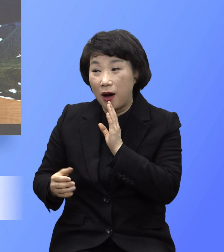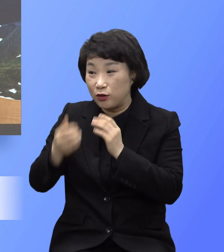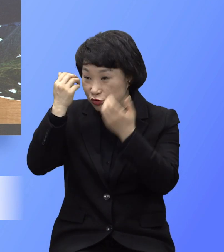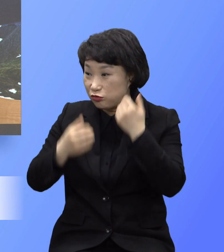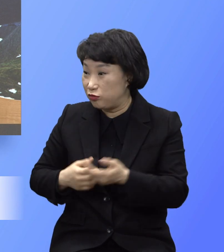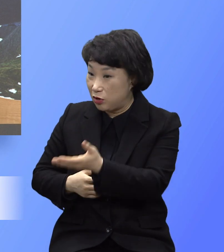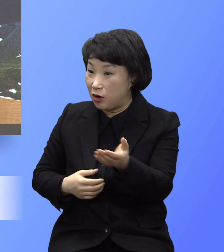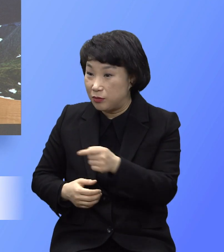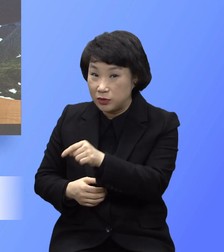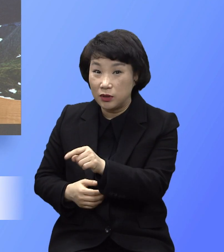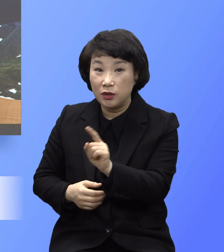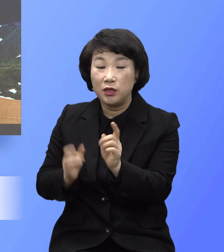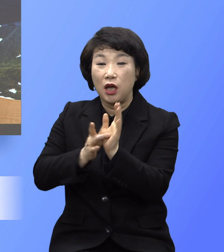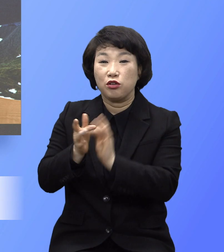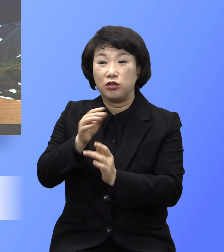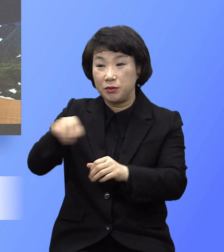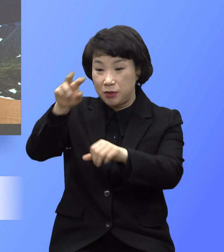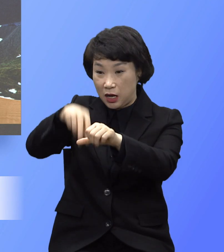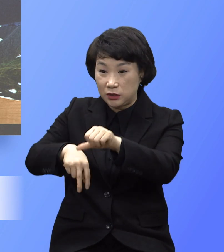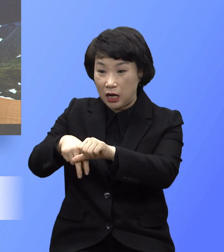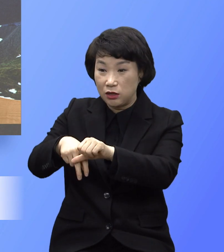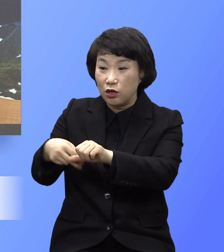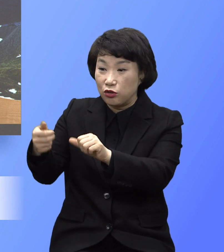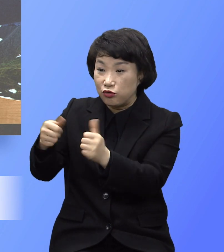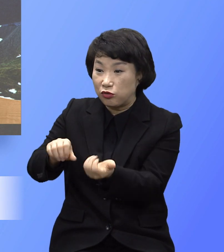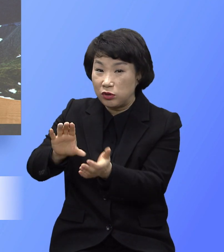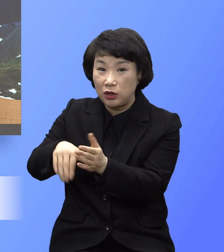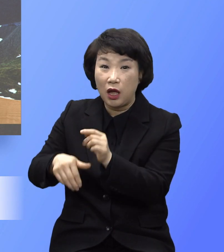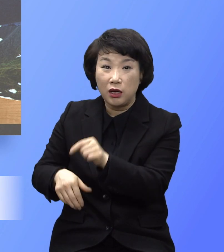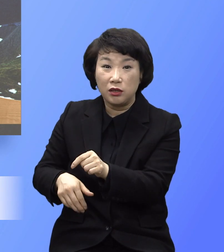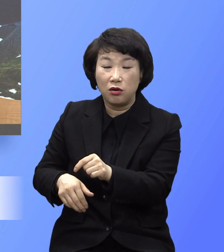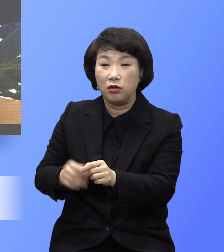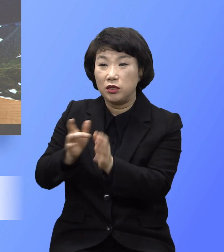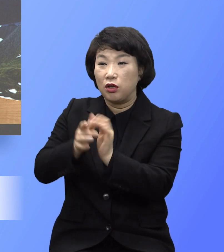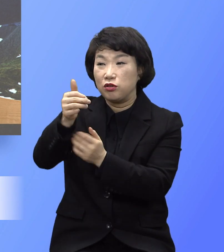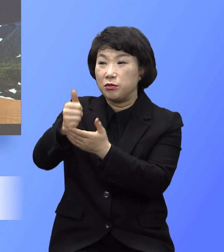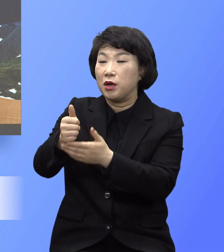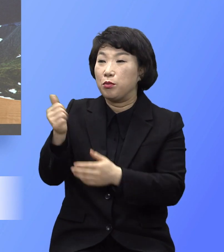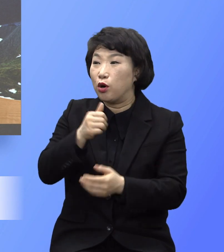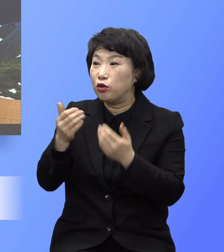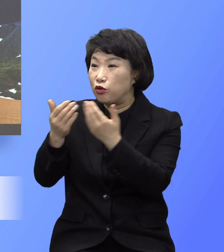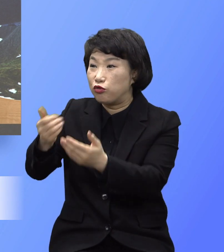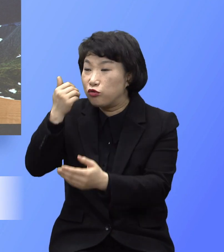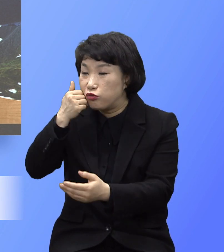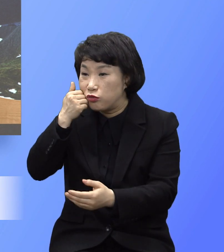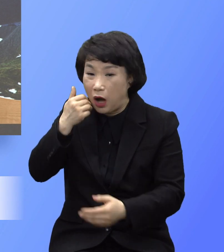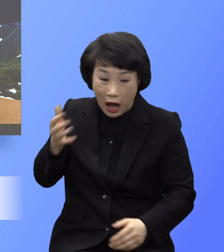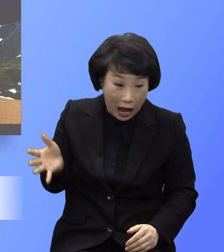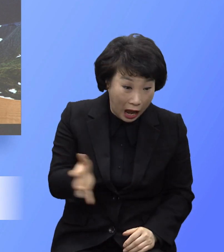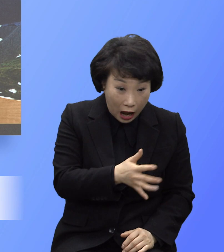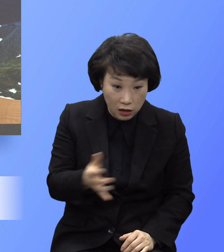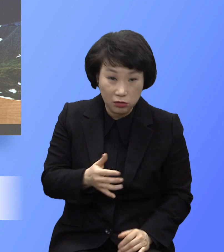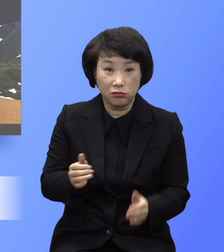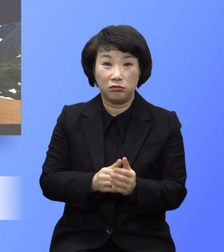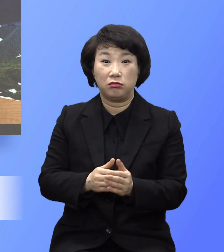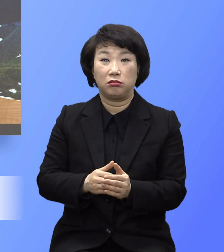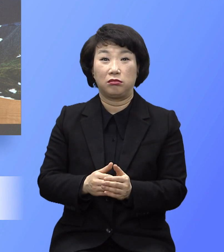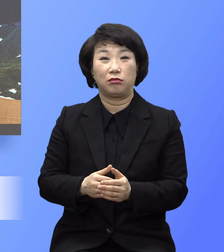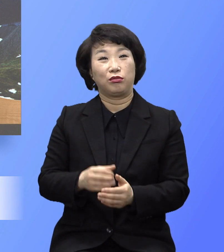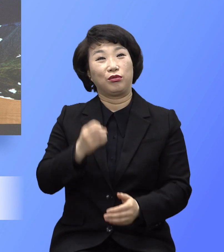누구 하나도 예수 십자가에 달려 죽으실 때 예수를 변호한 자가 단 한 사람도 없다는